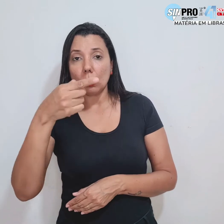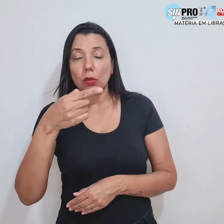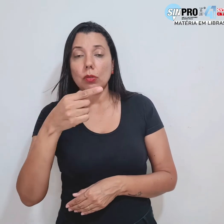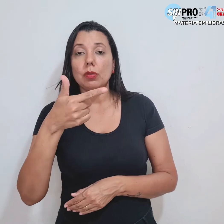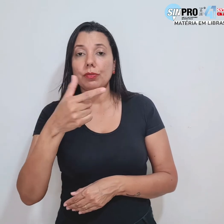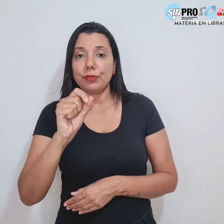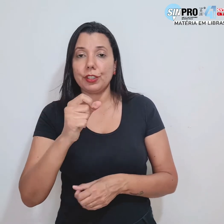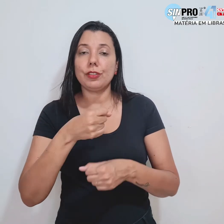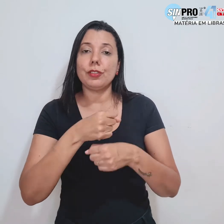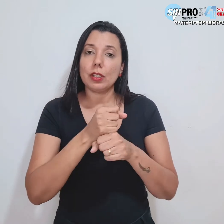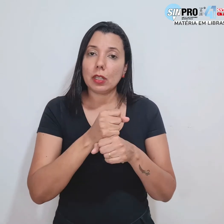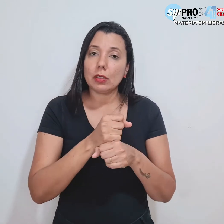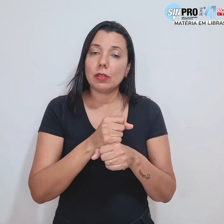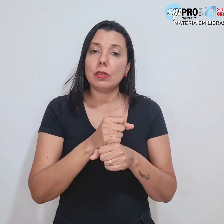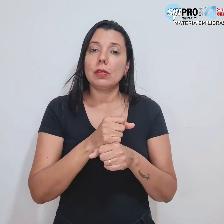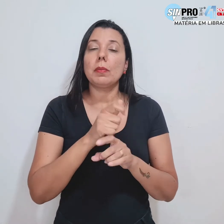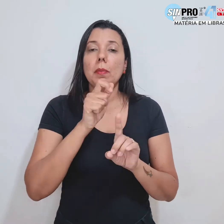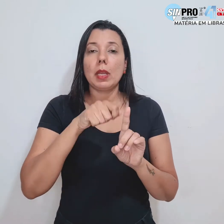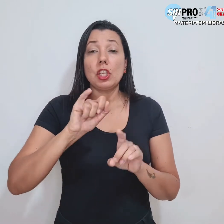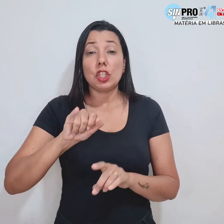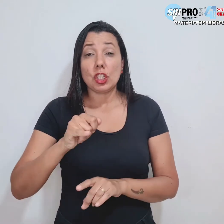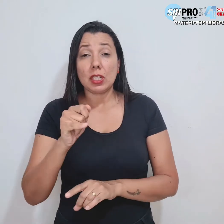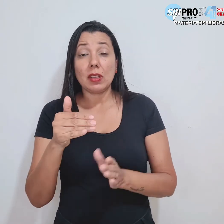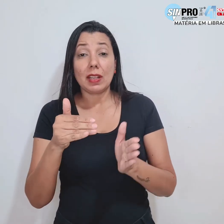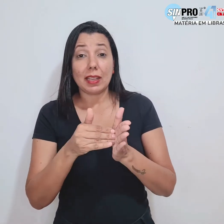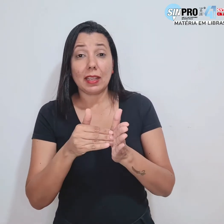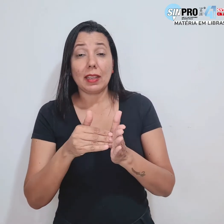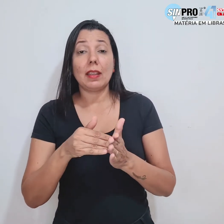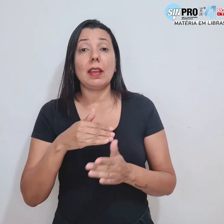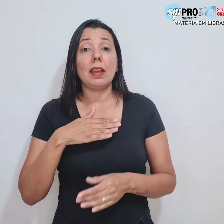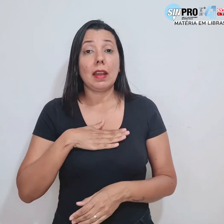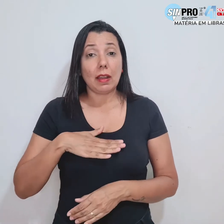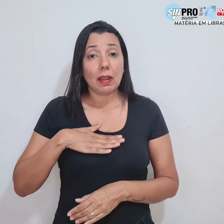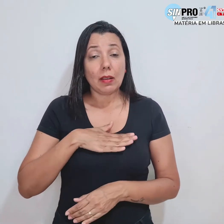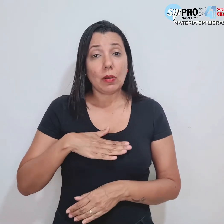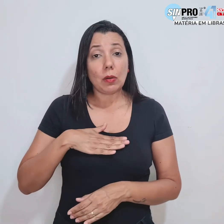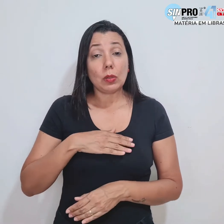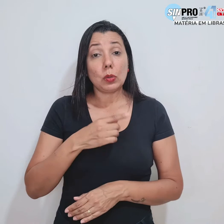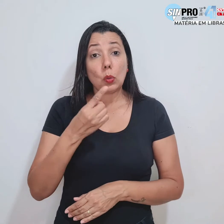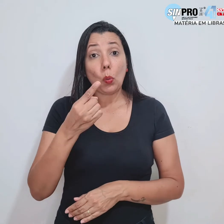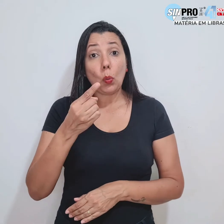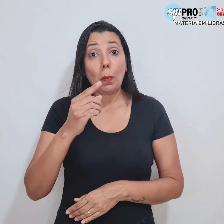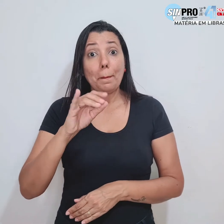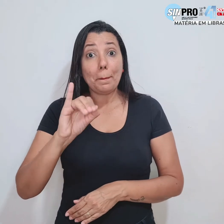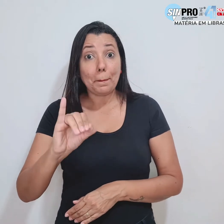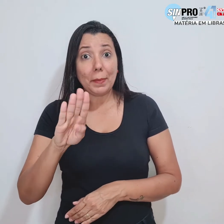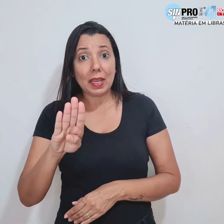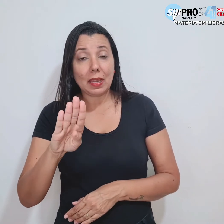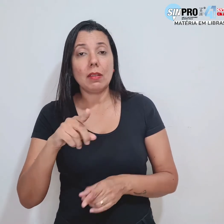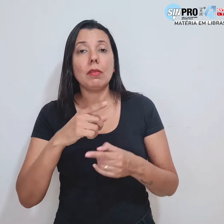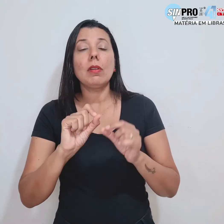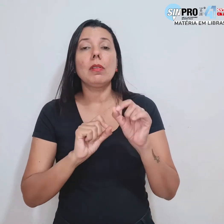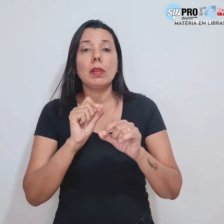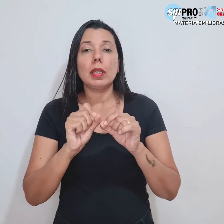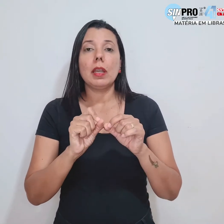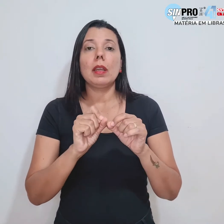próximos 20 anos. De janeiro a agosto desse ano, quase R$1,5 bilhão de reais foi aplicado